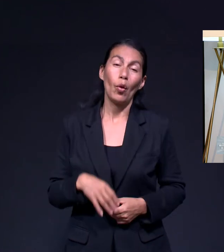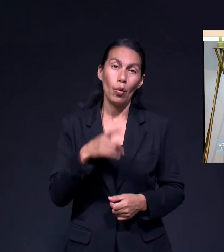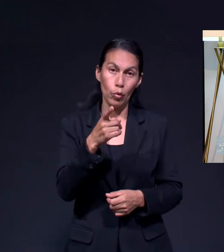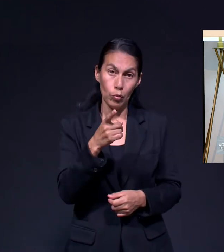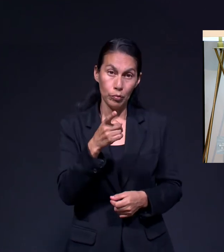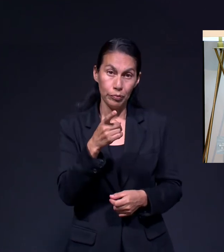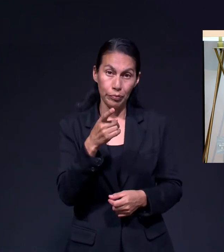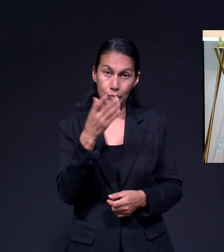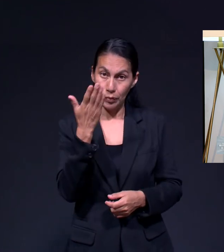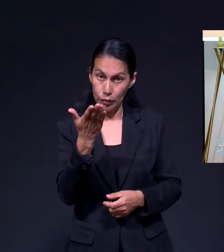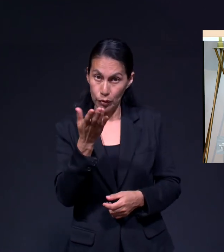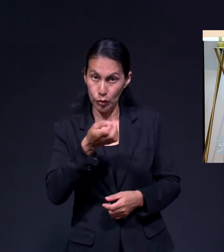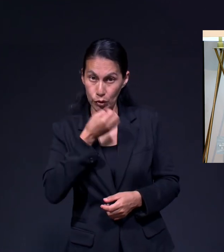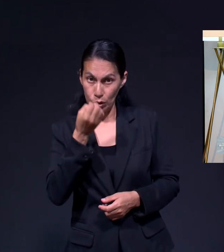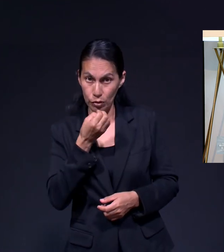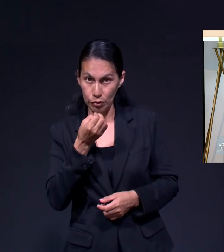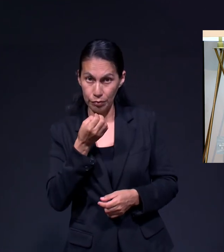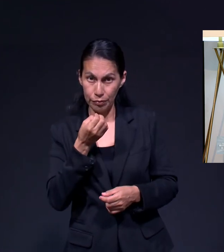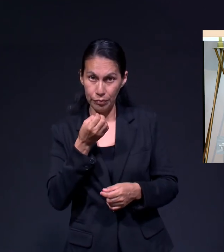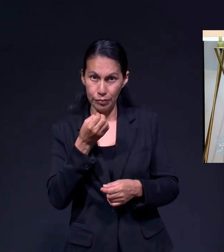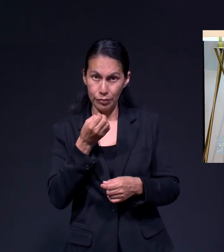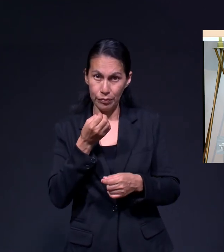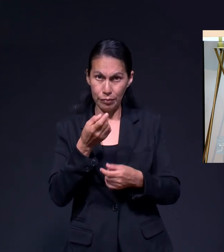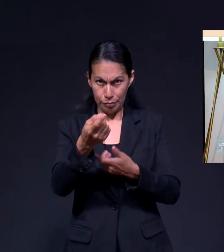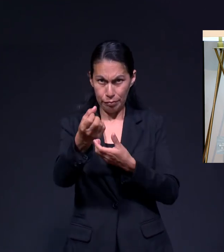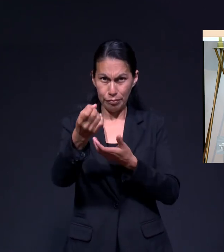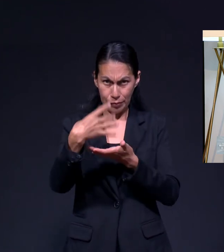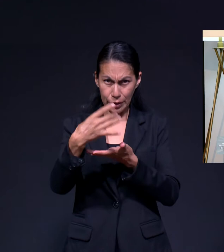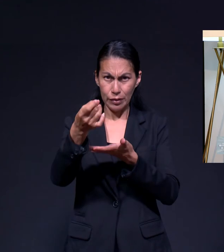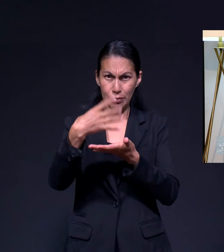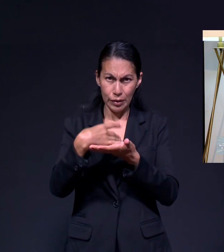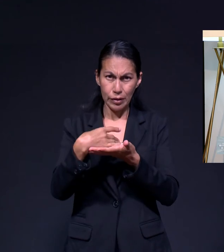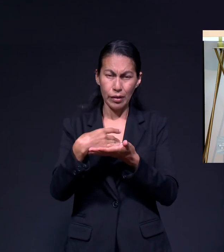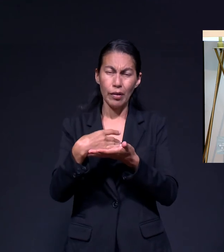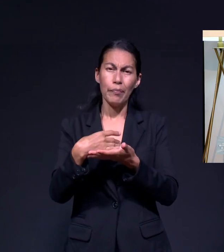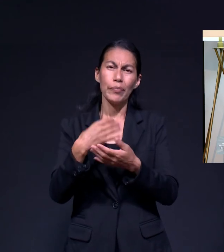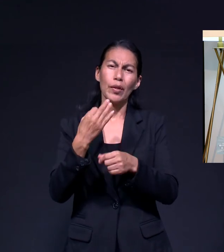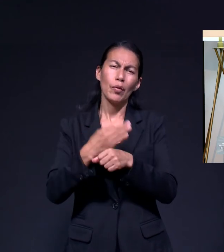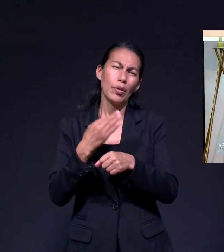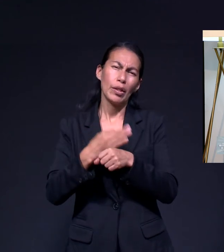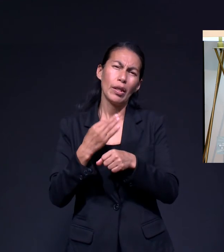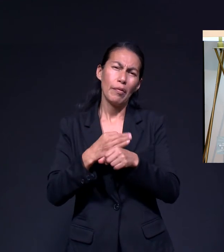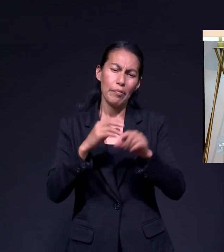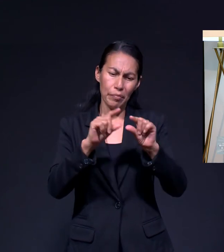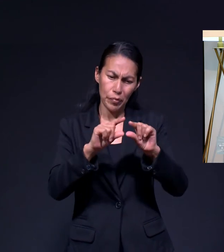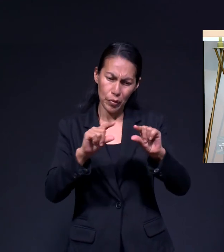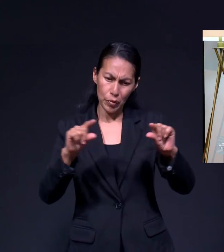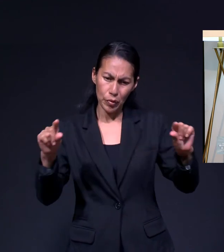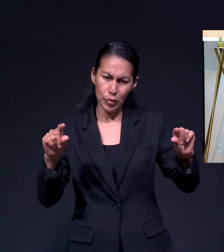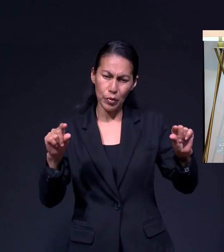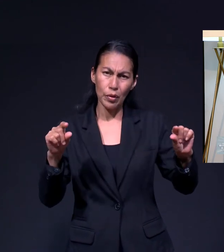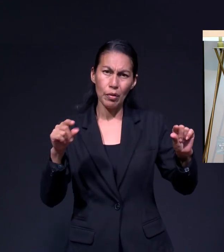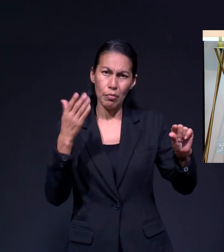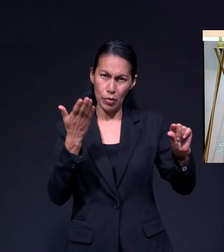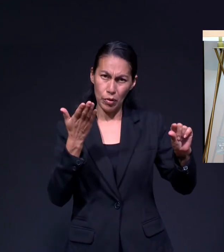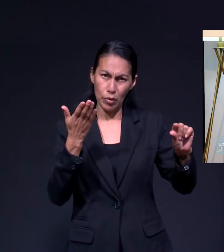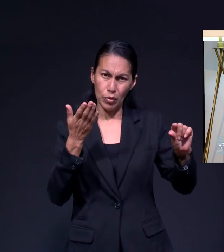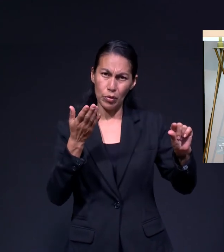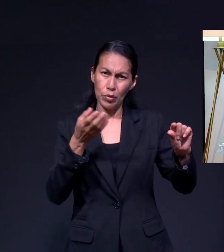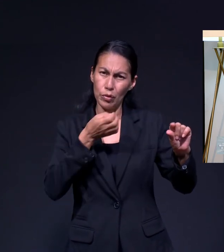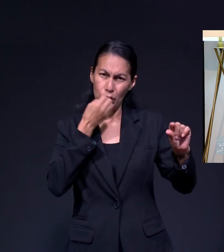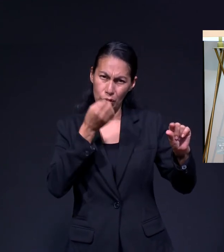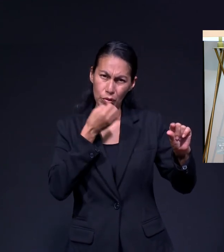que envíes tus pedidos de oración a los medios que están pasando en pantalla de hecho ya constantemente